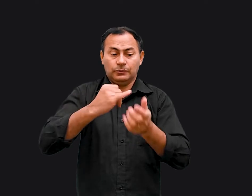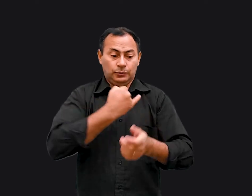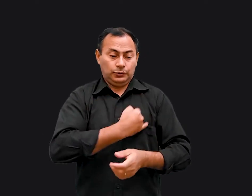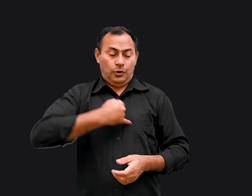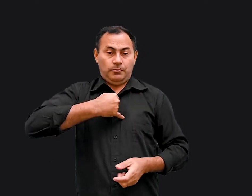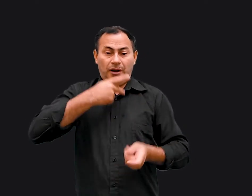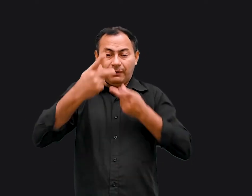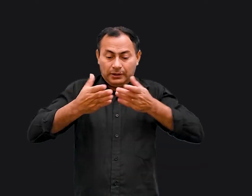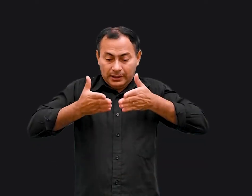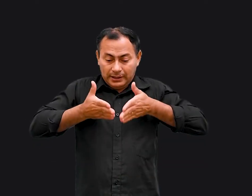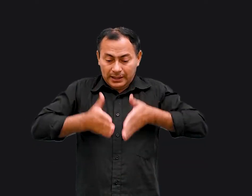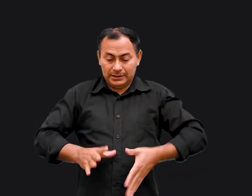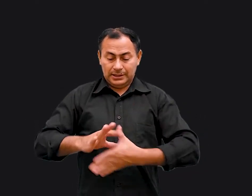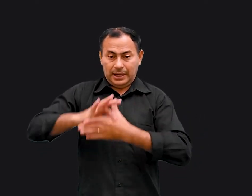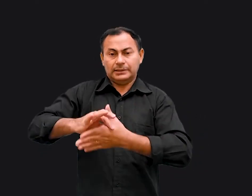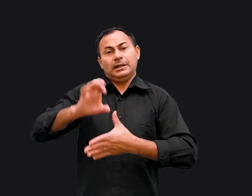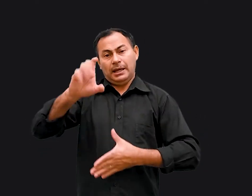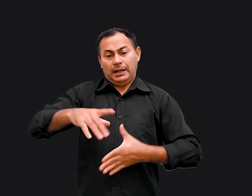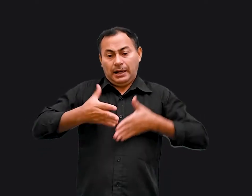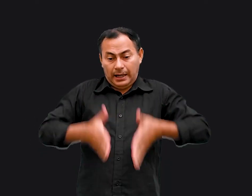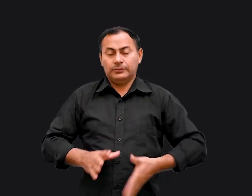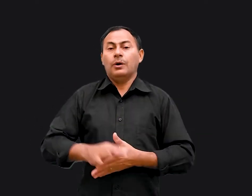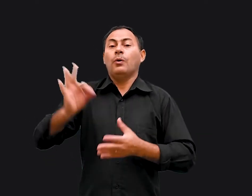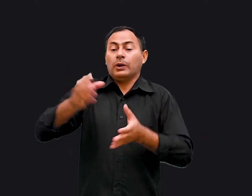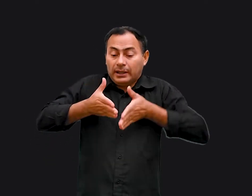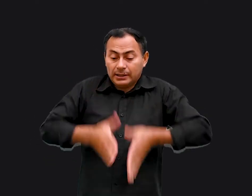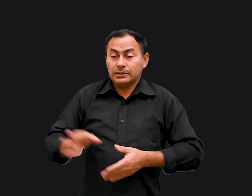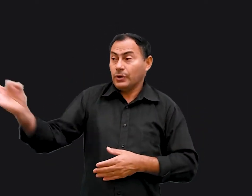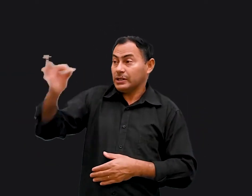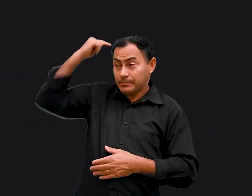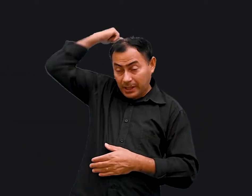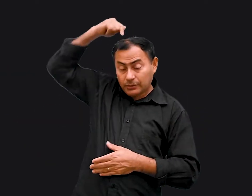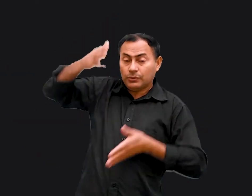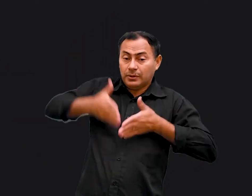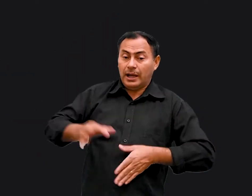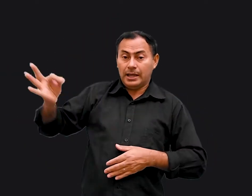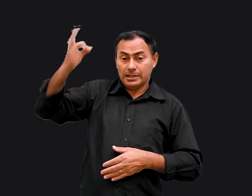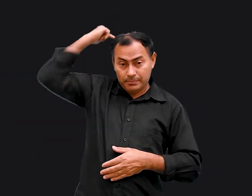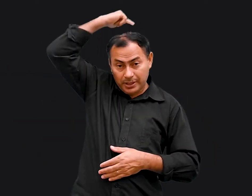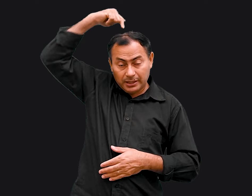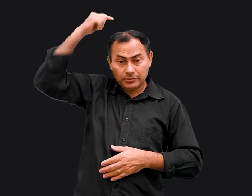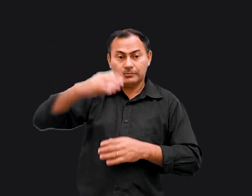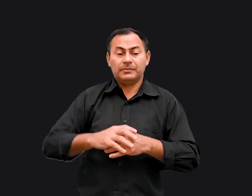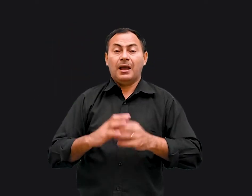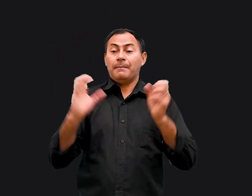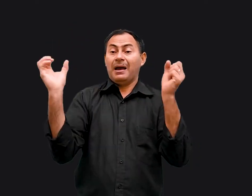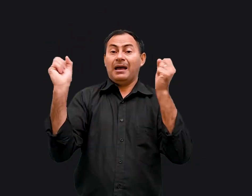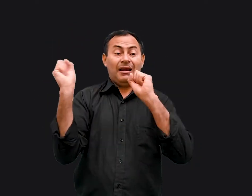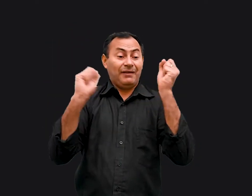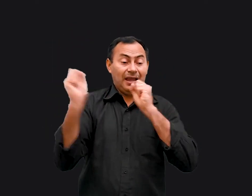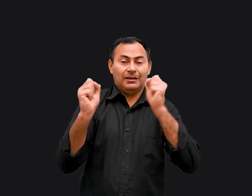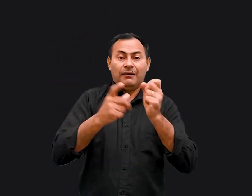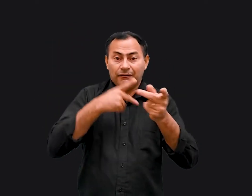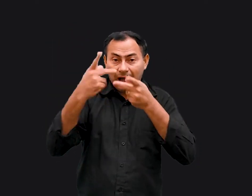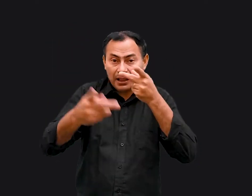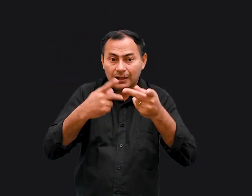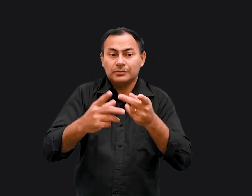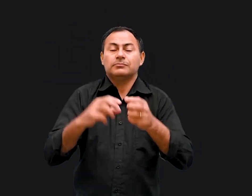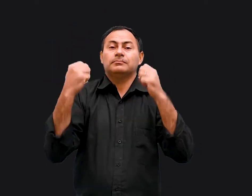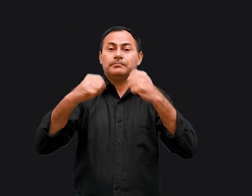que é nascido da carne é carne, e o que é nascido do Espírito é Espírito. Não te maravilhes de ter dito: necessário vos é